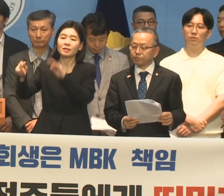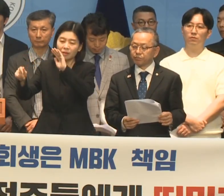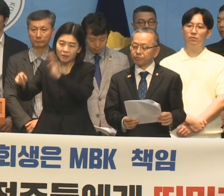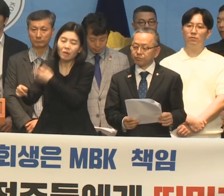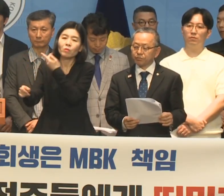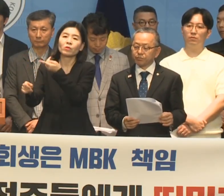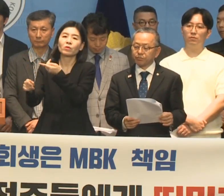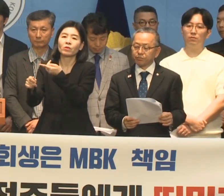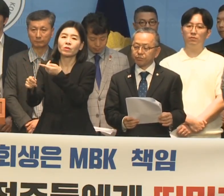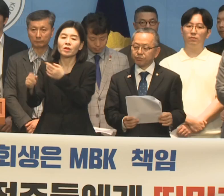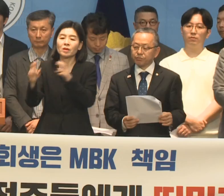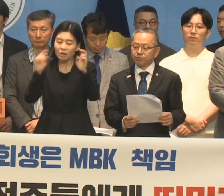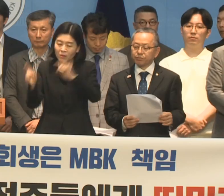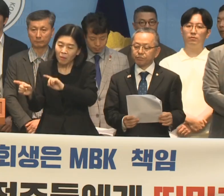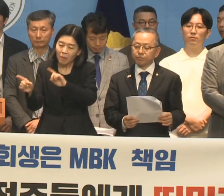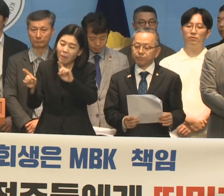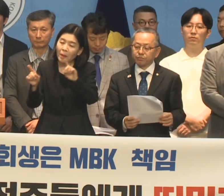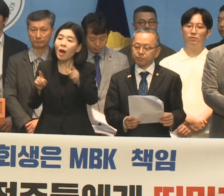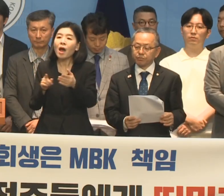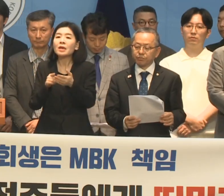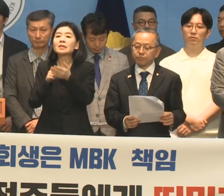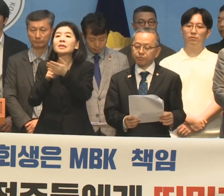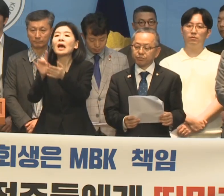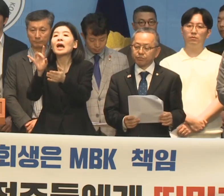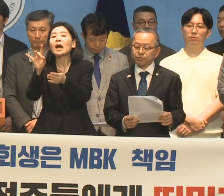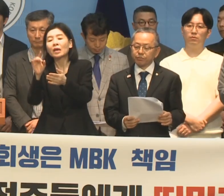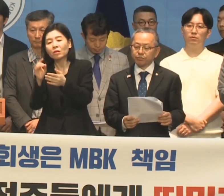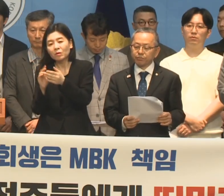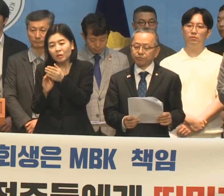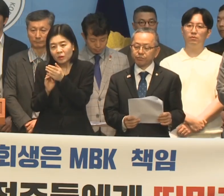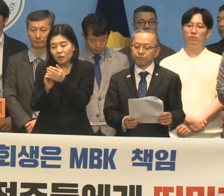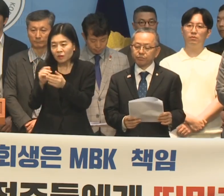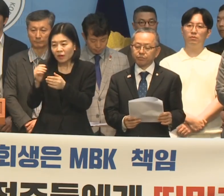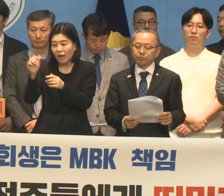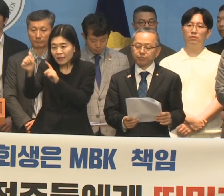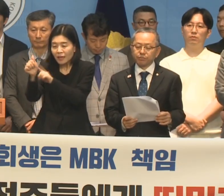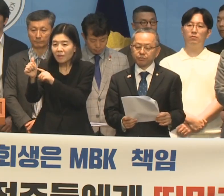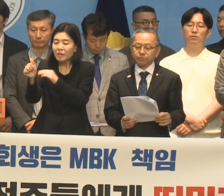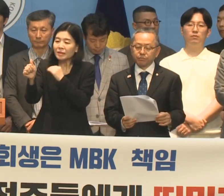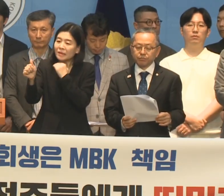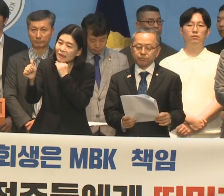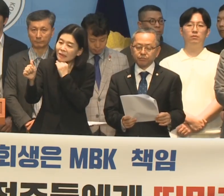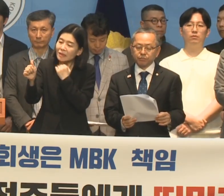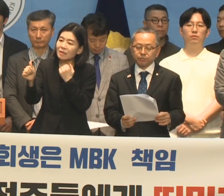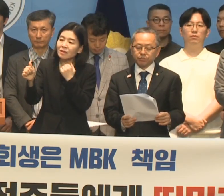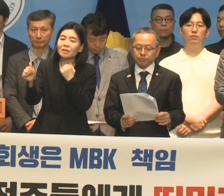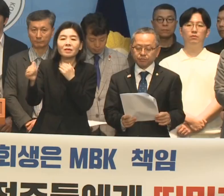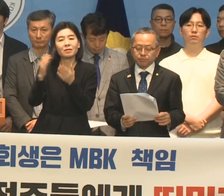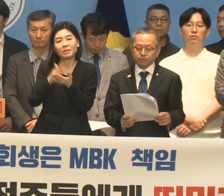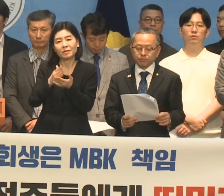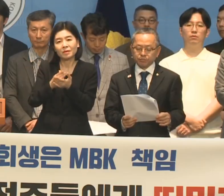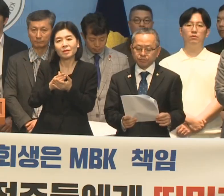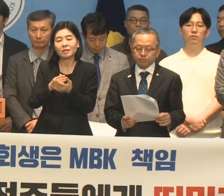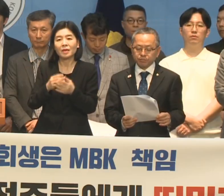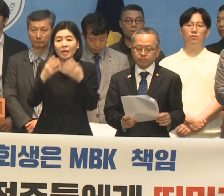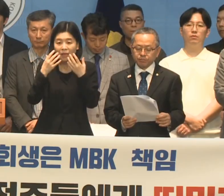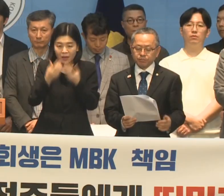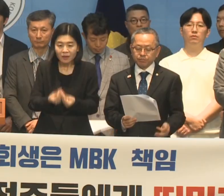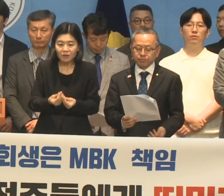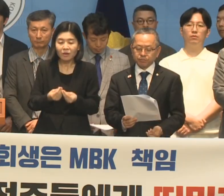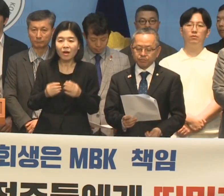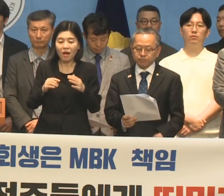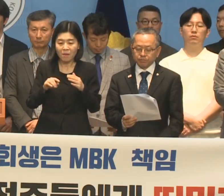회생 부분 뒤에 숨어서 한 사람에게만 유리한 뻔한 결말을 기다리지 마시기 바랍니다. 뱃속의